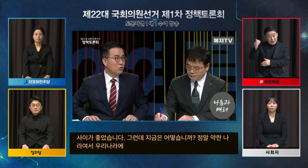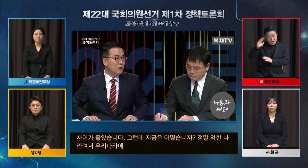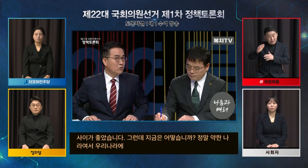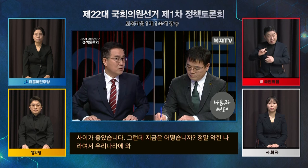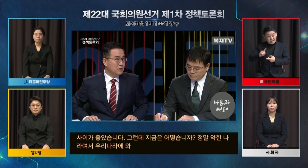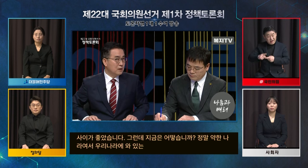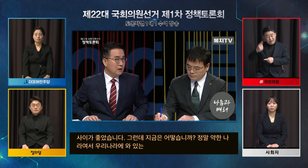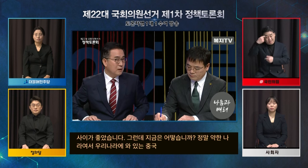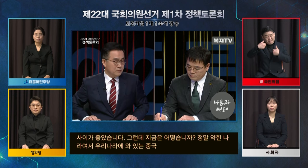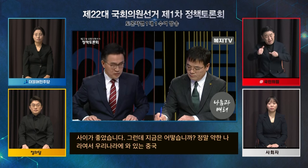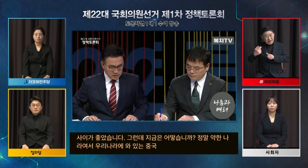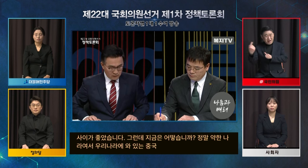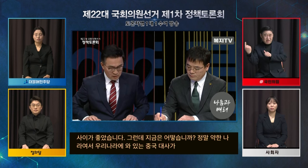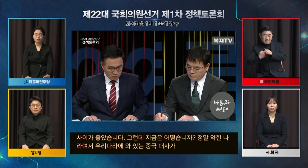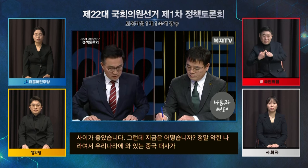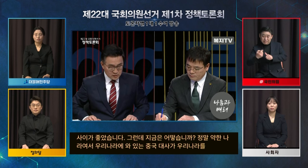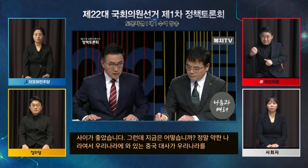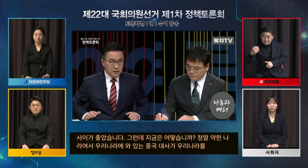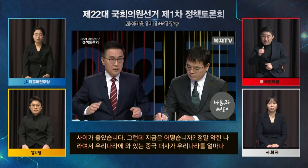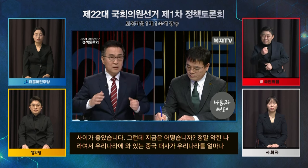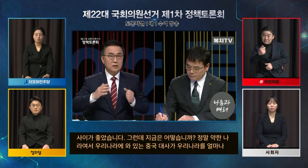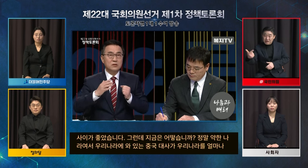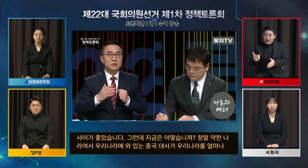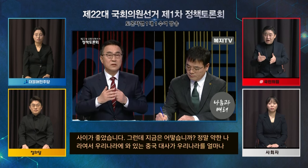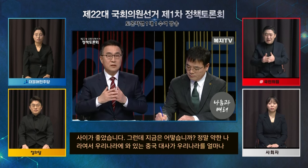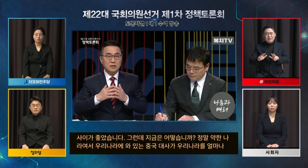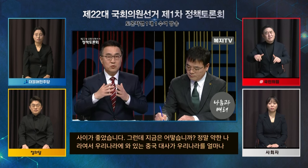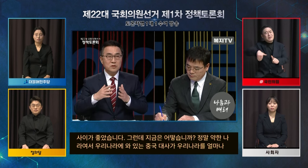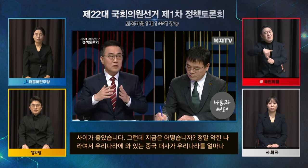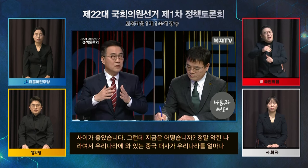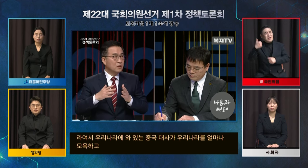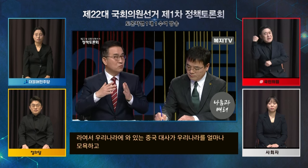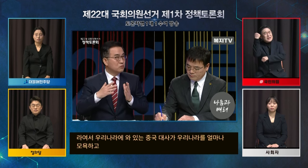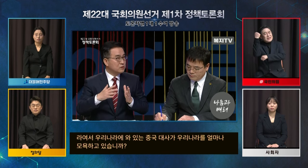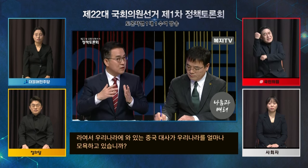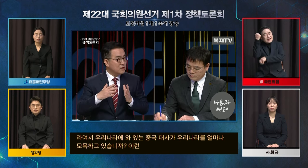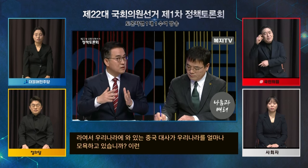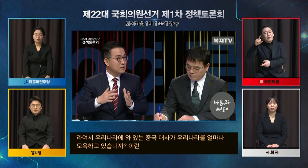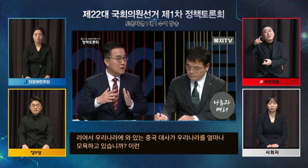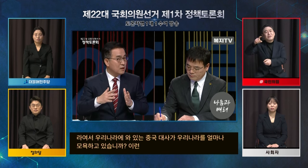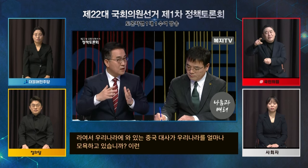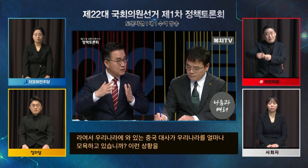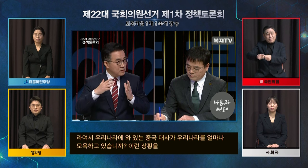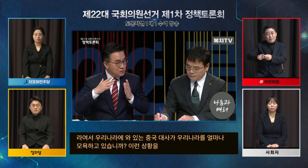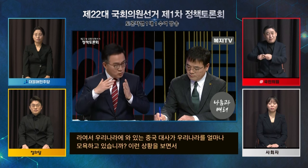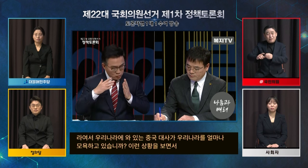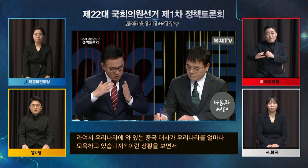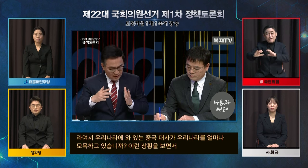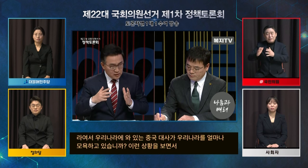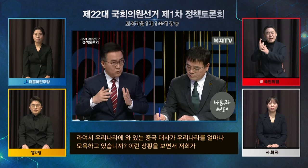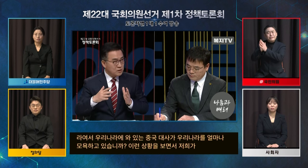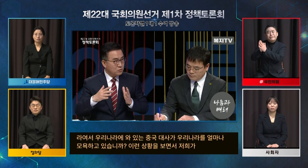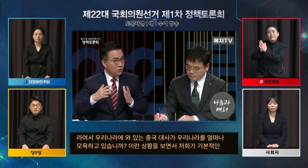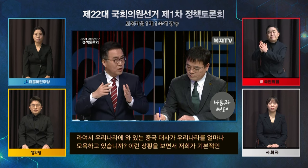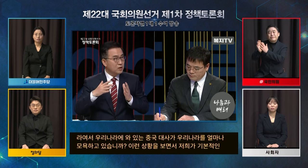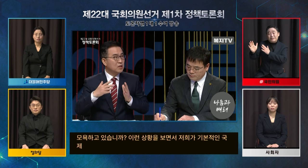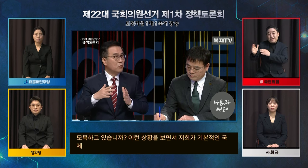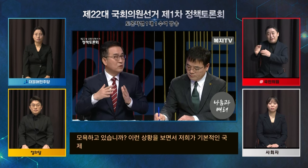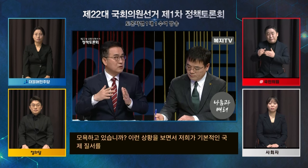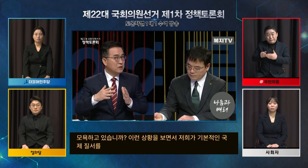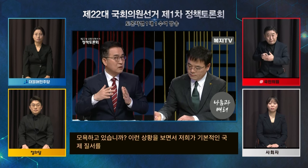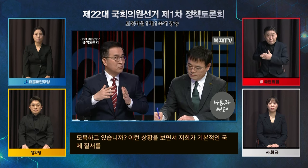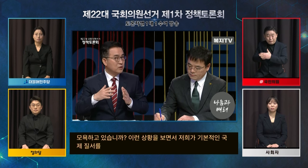얼마나 모욕하고 있습니까? 이런 상황을 보면서 저희들이 기본적인 국제 질세를 추진하기 위해서도